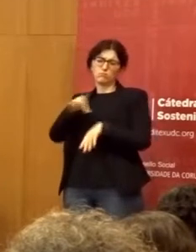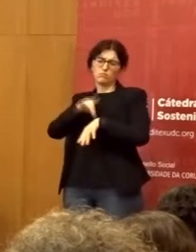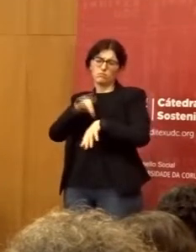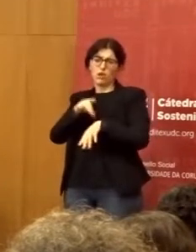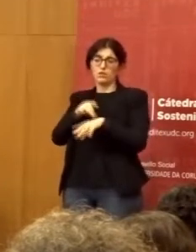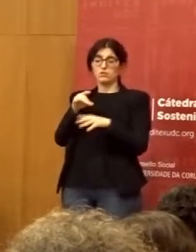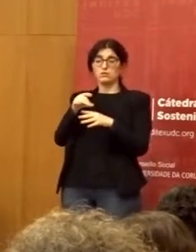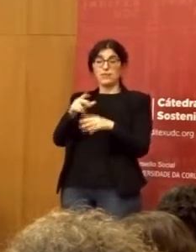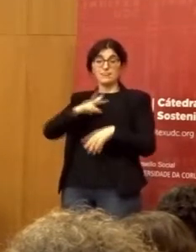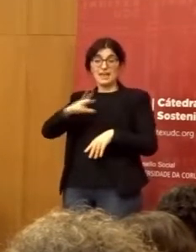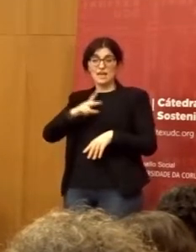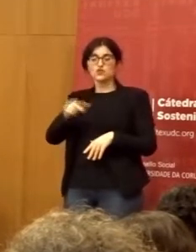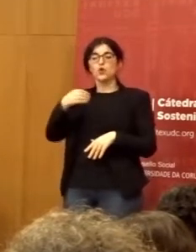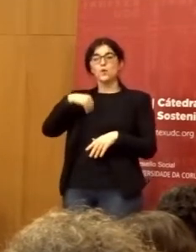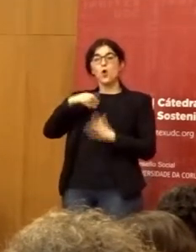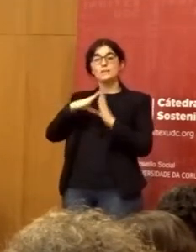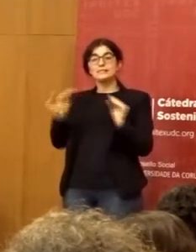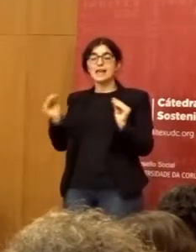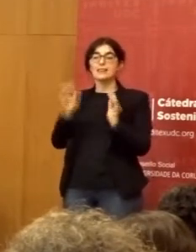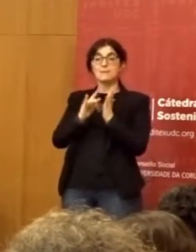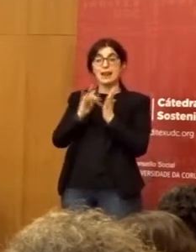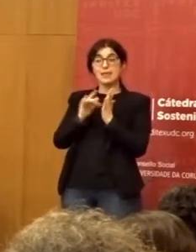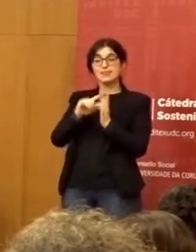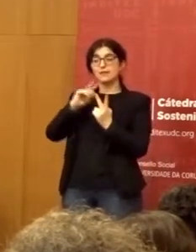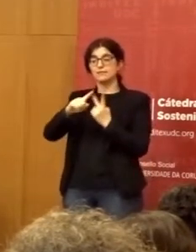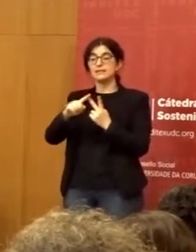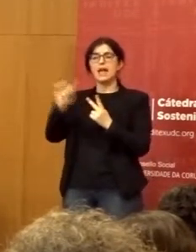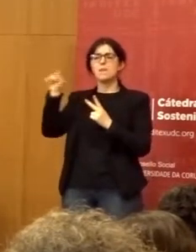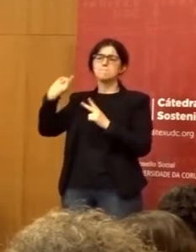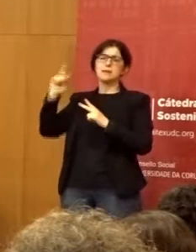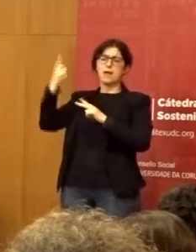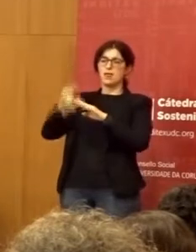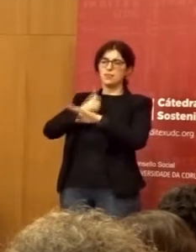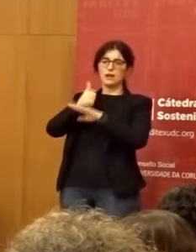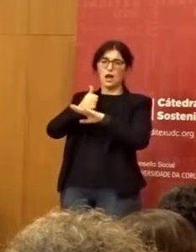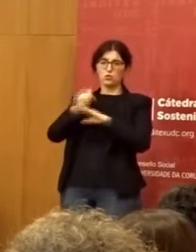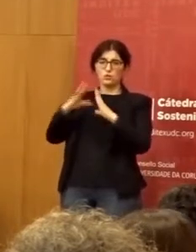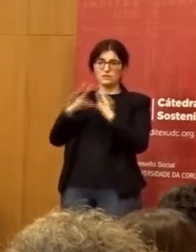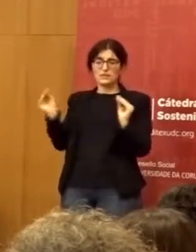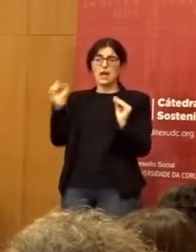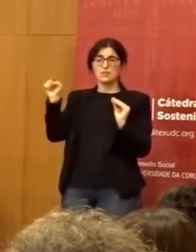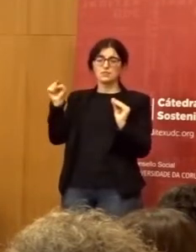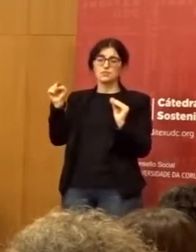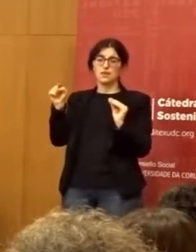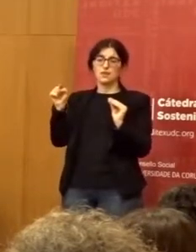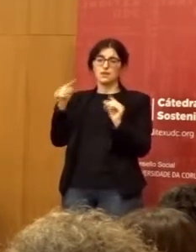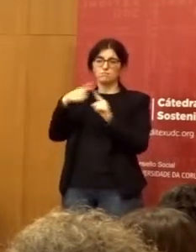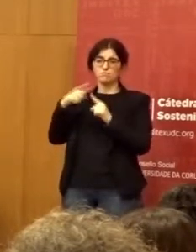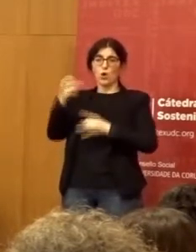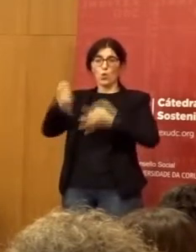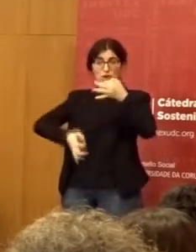la Universidad Miguel Hernández de Elche, en la que fue el primer decano de su Facultad de Ciencias Sociales y Jurídicas entre 1997 y